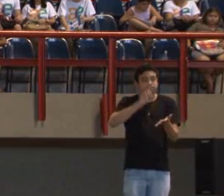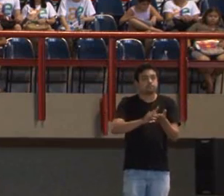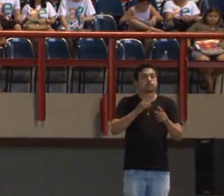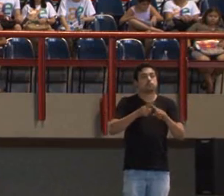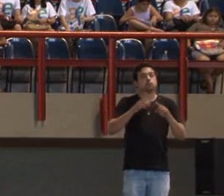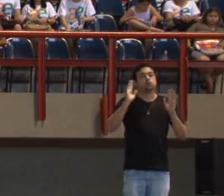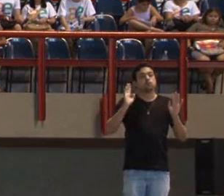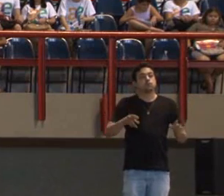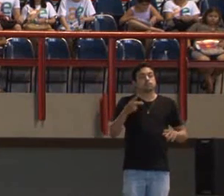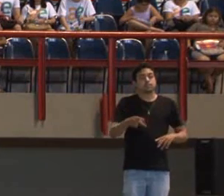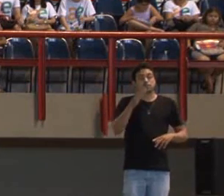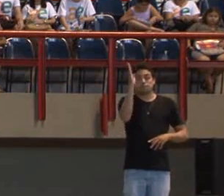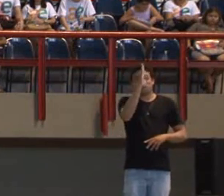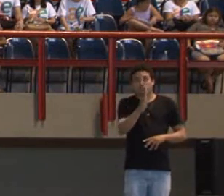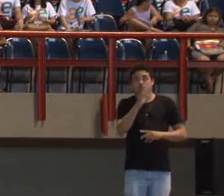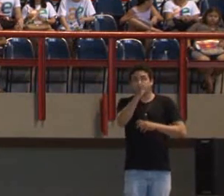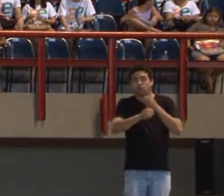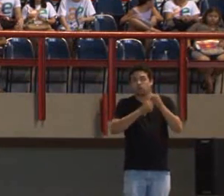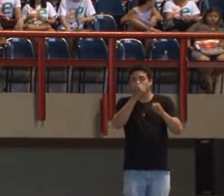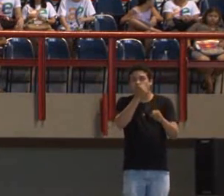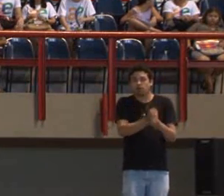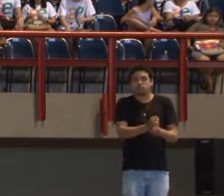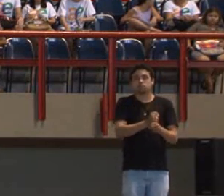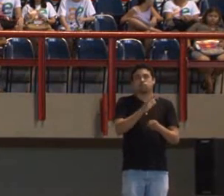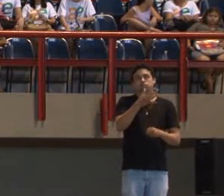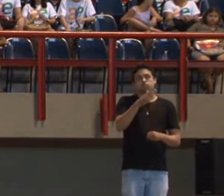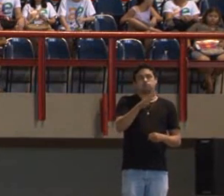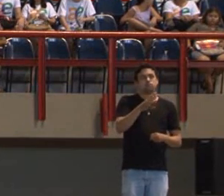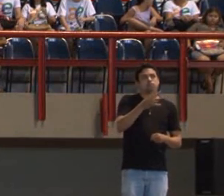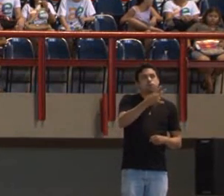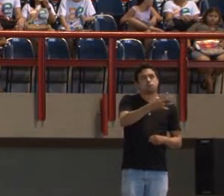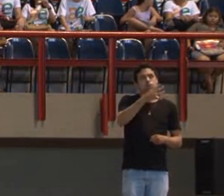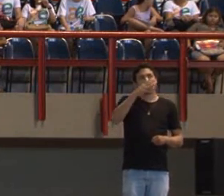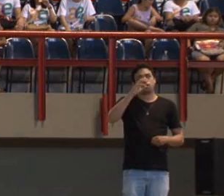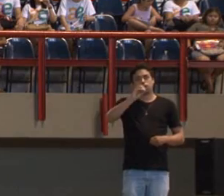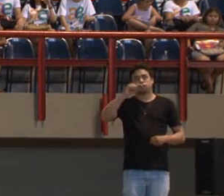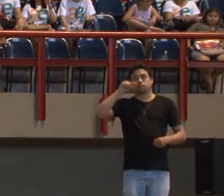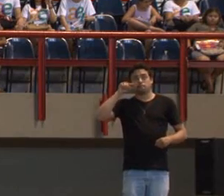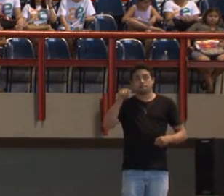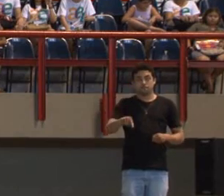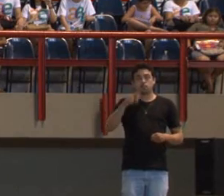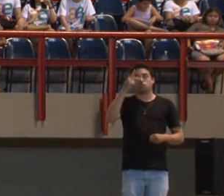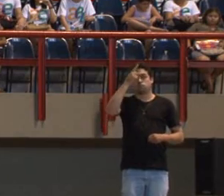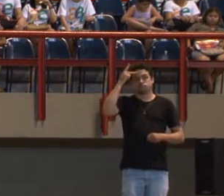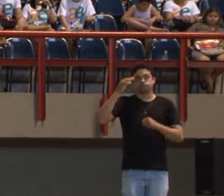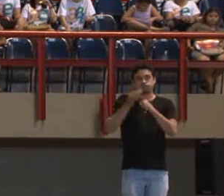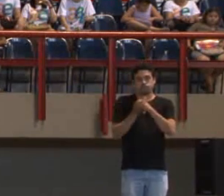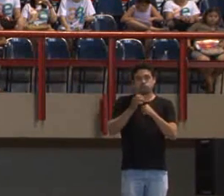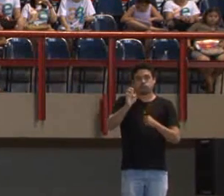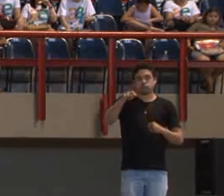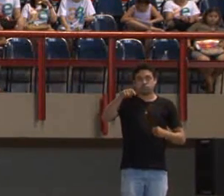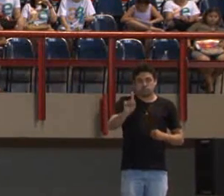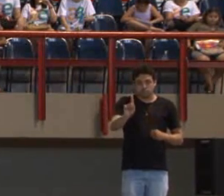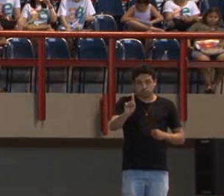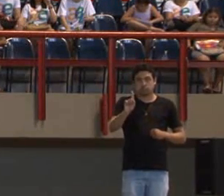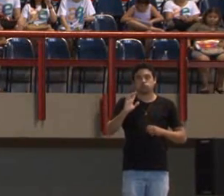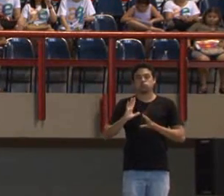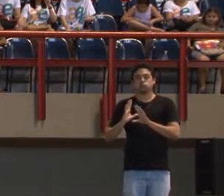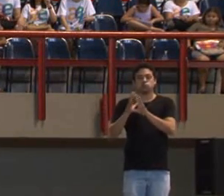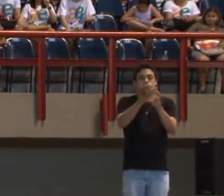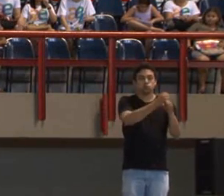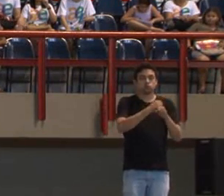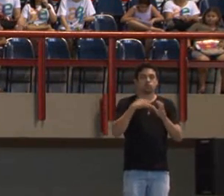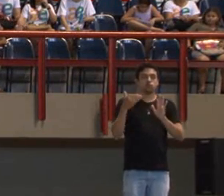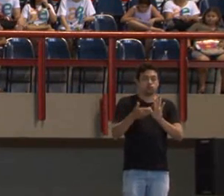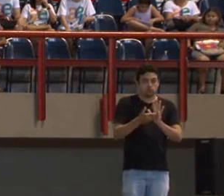Brasil se formam a cada ano cerca de 40 mil engenheiros, juntando todas as engenharias.